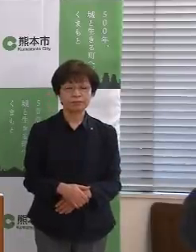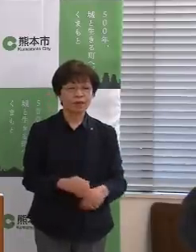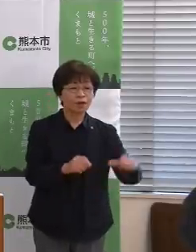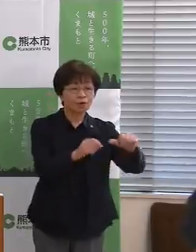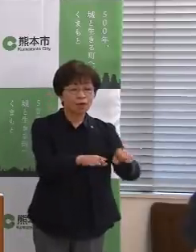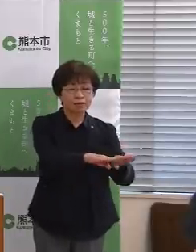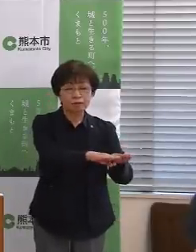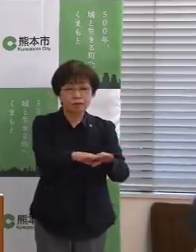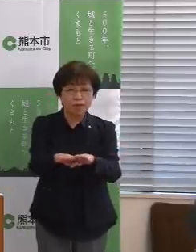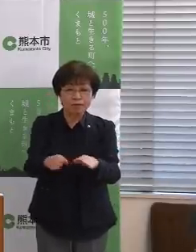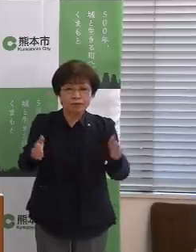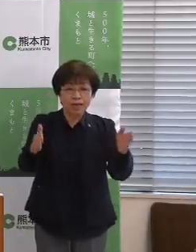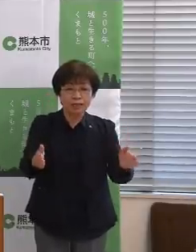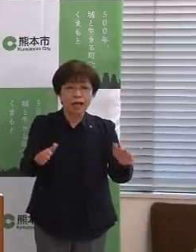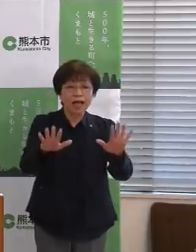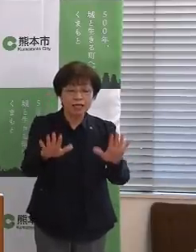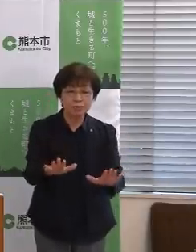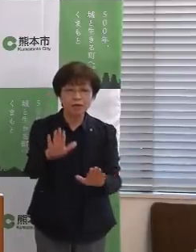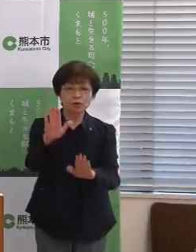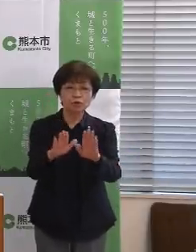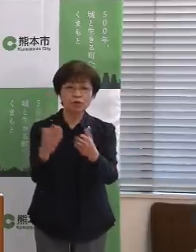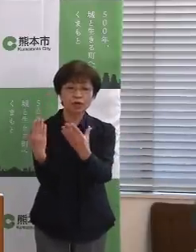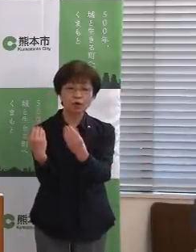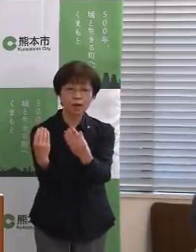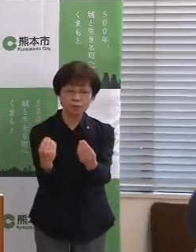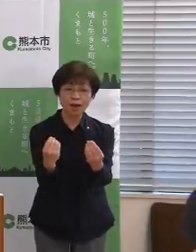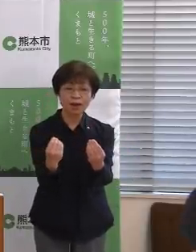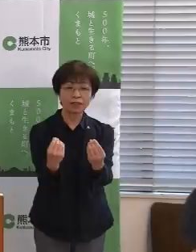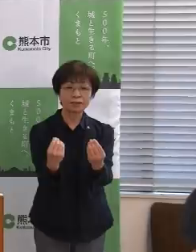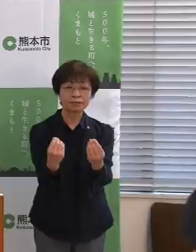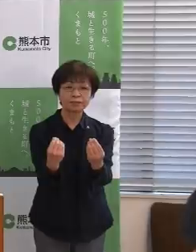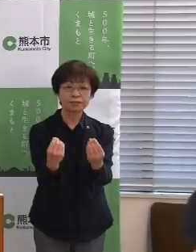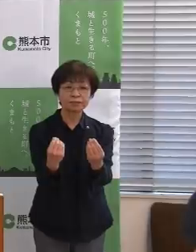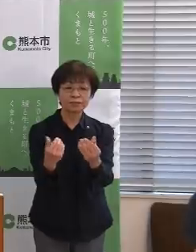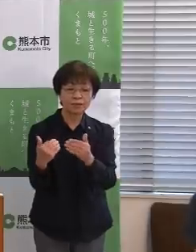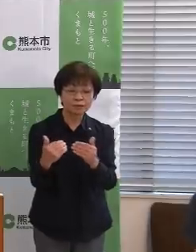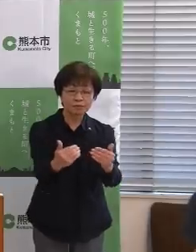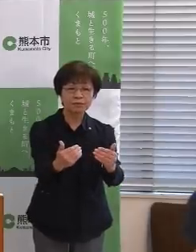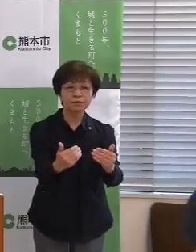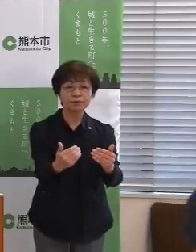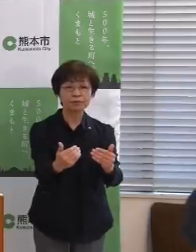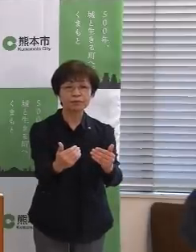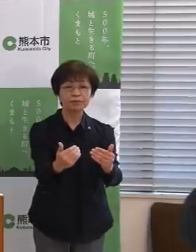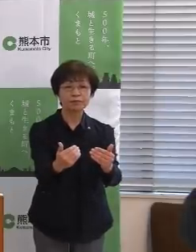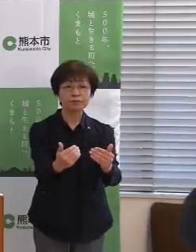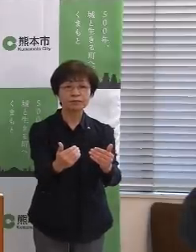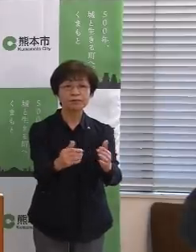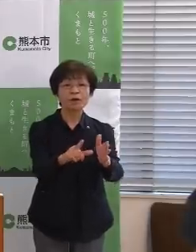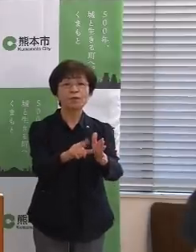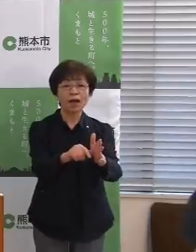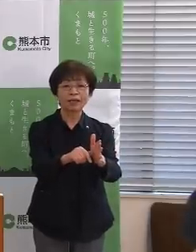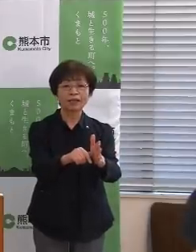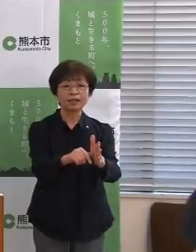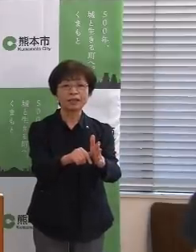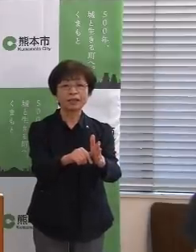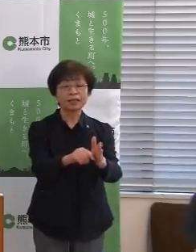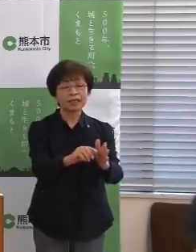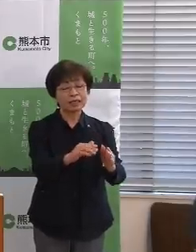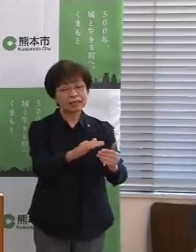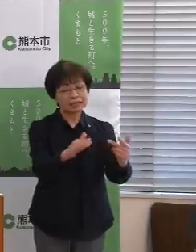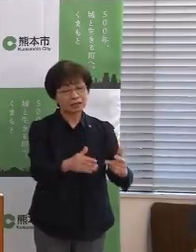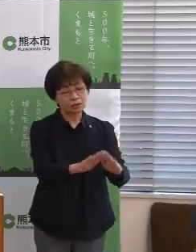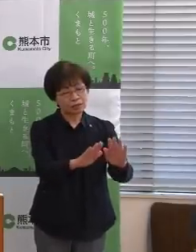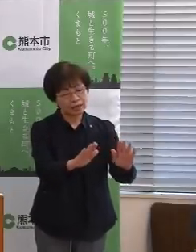ークで今の状態でこのままですね推移をしていきますと、その望みもですね絶たれてし